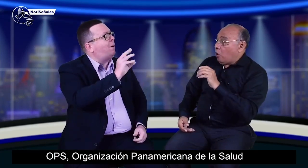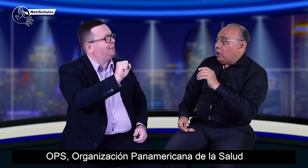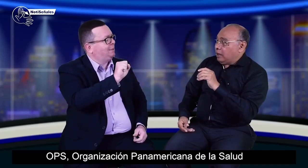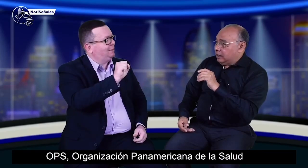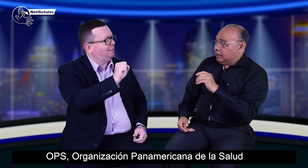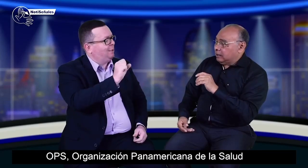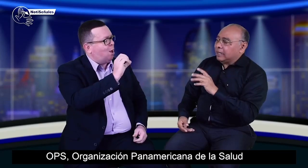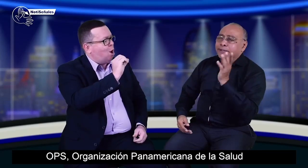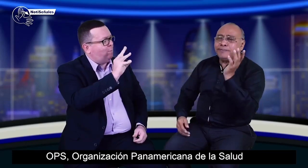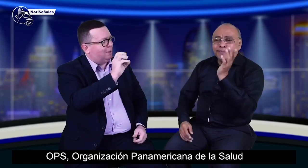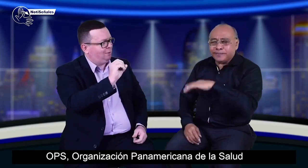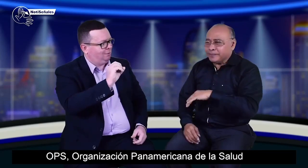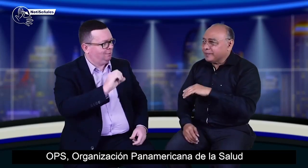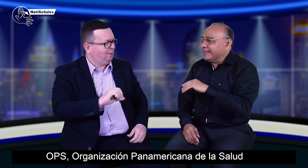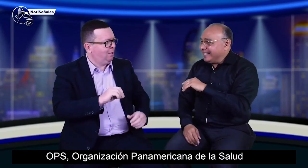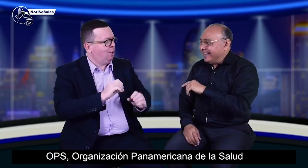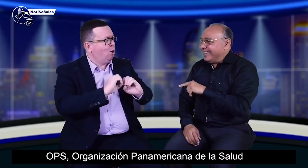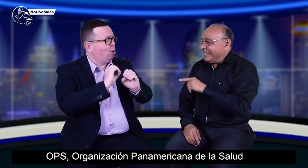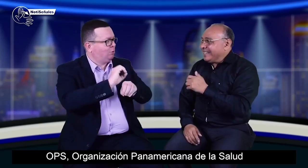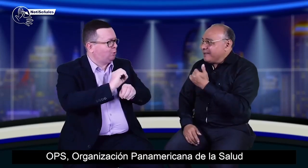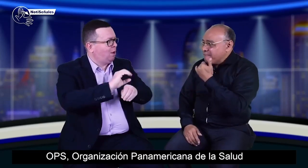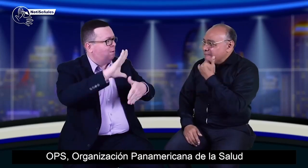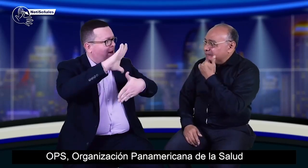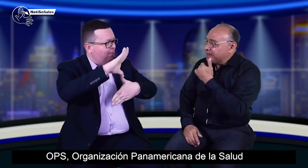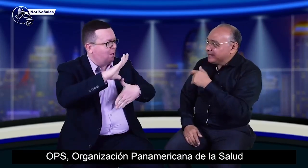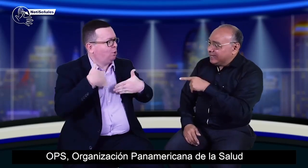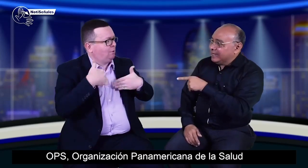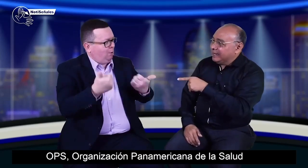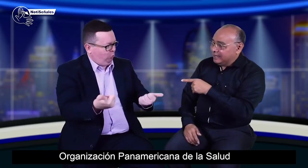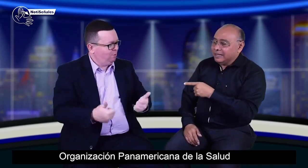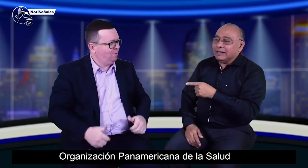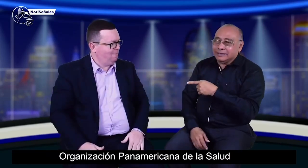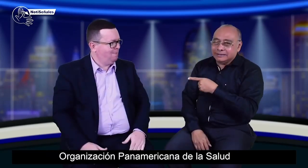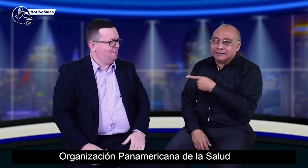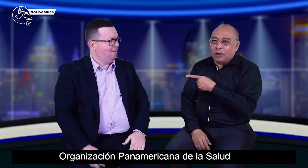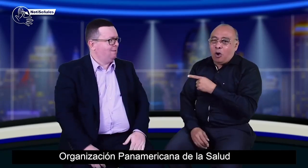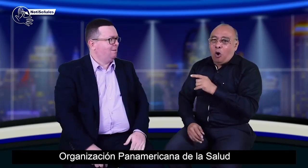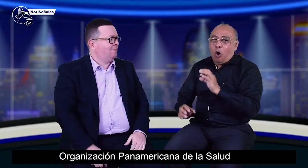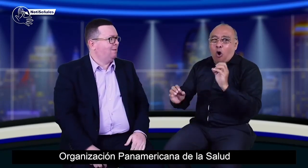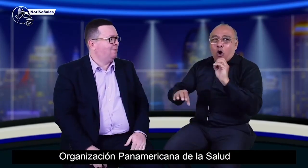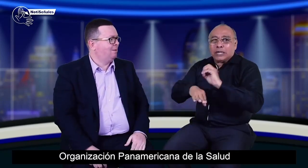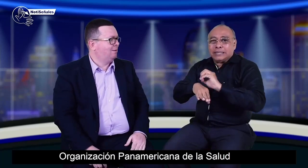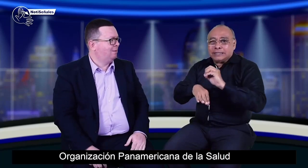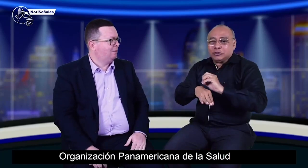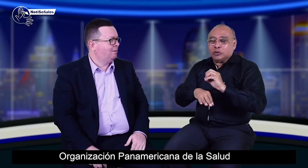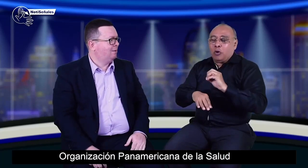Organización Panamericana de la Salud Organización Panamericana de la Salud